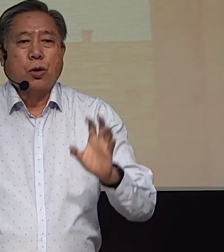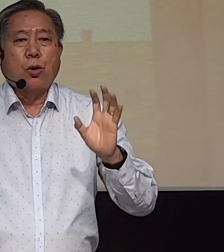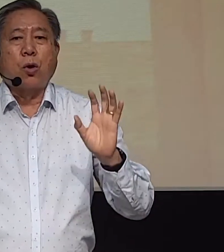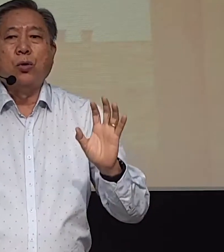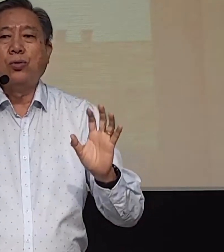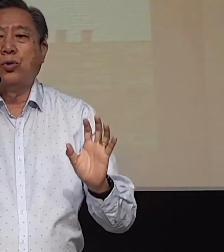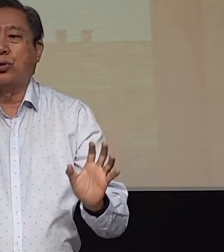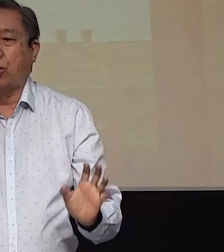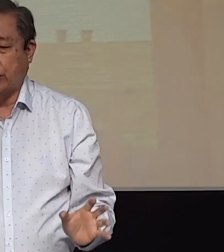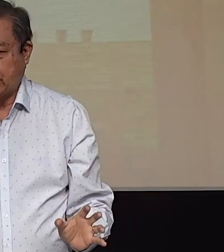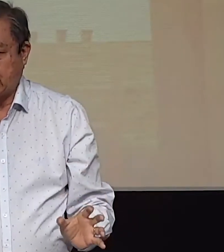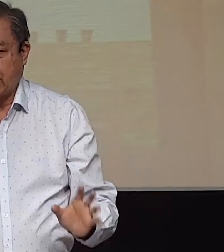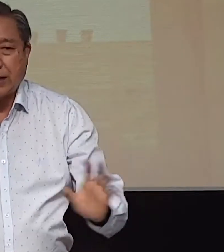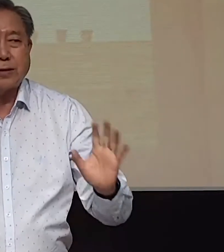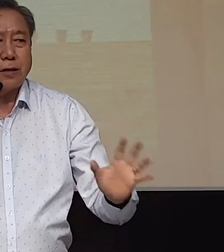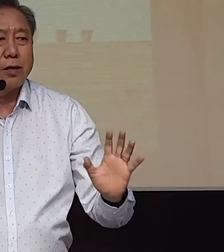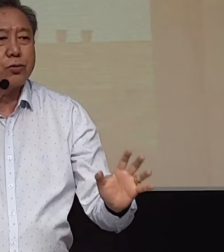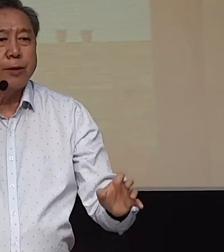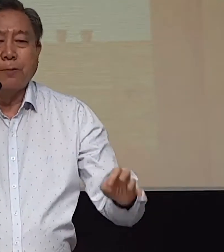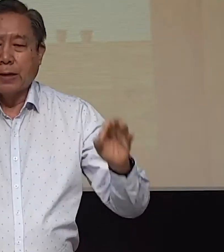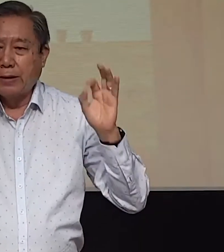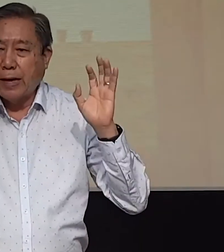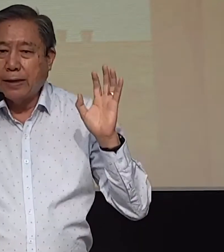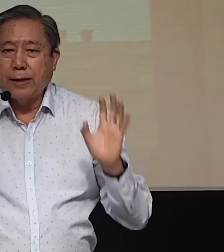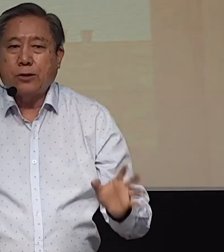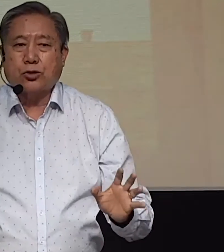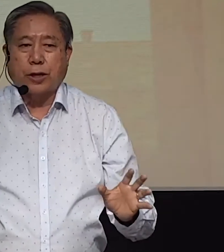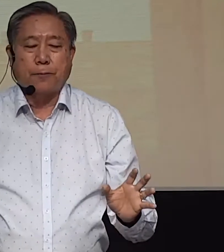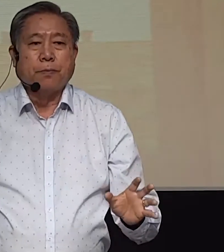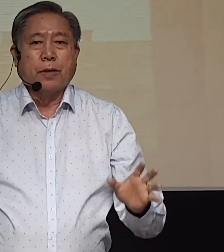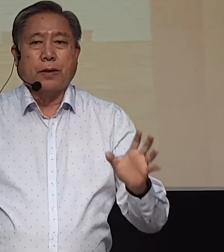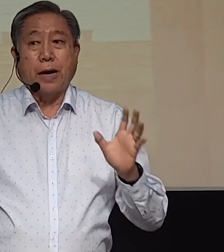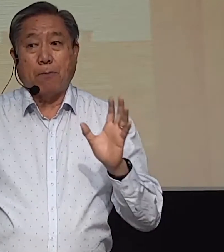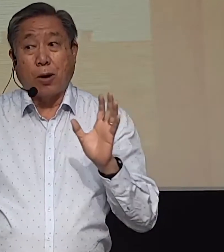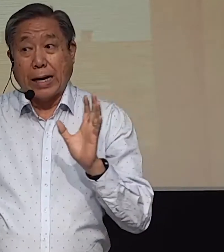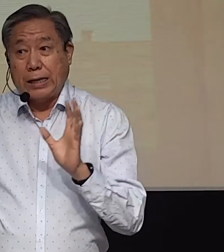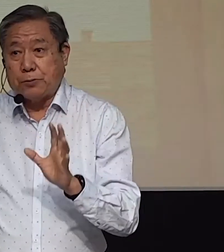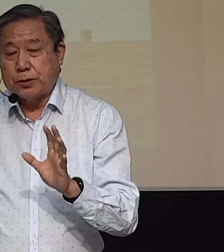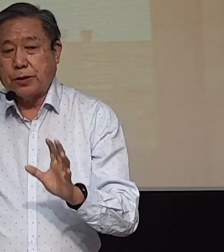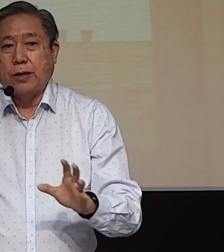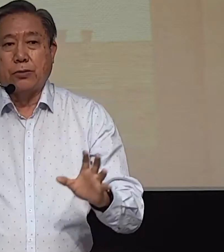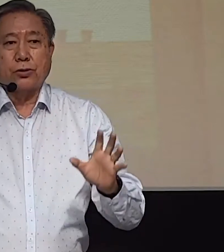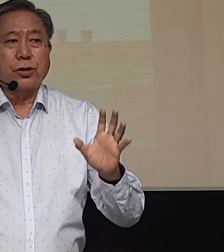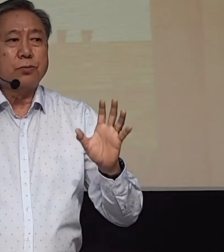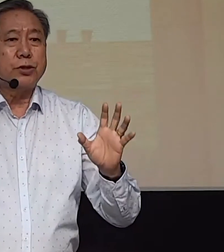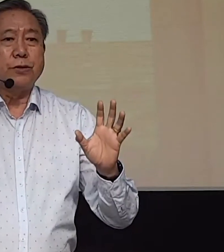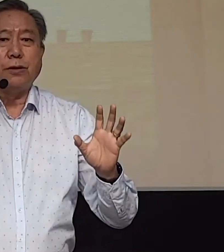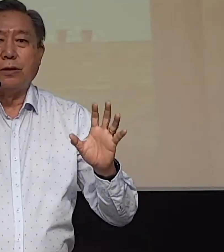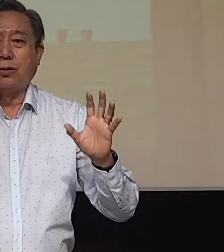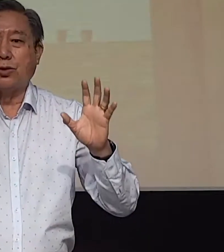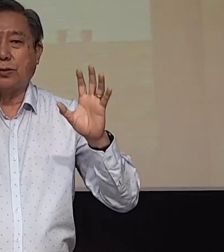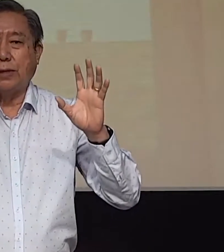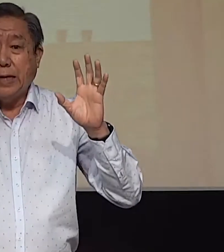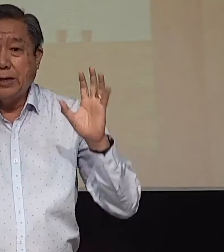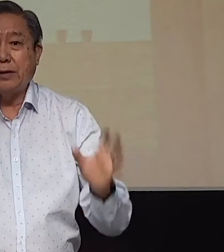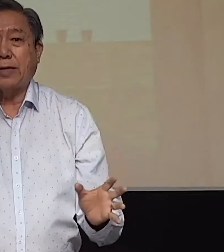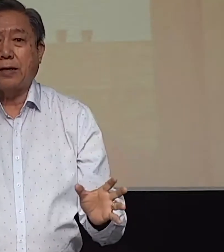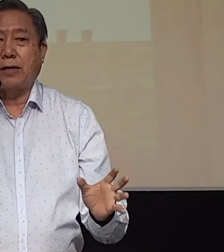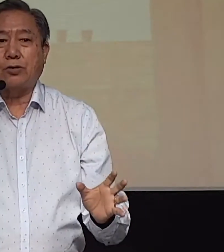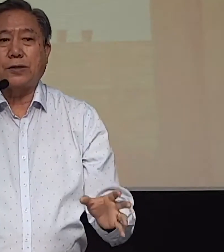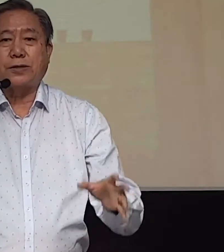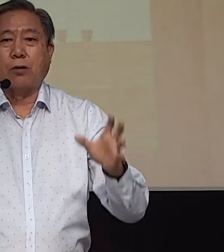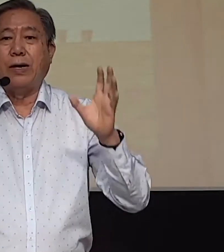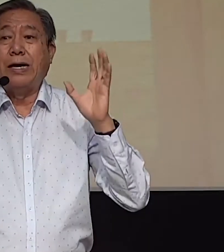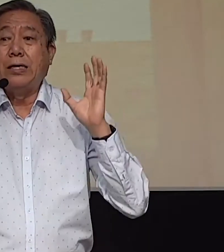os condutores. Graças a Deus que na igreja, em Apocalipse, nós vimos que os líderes